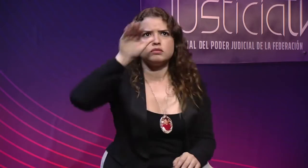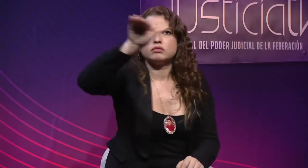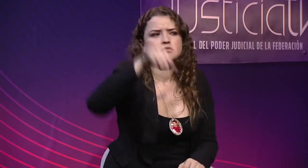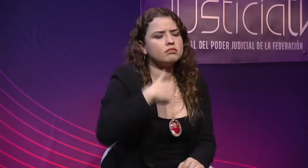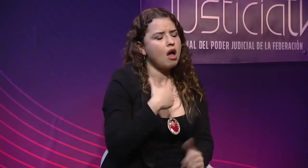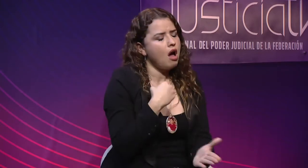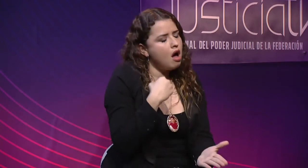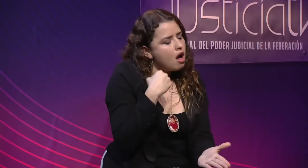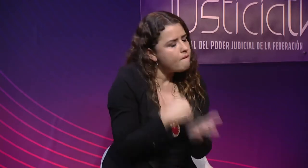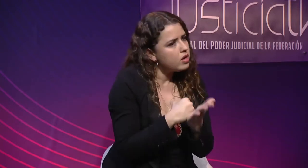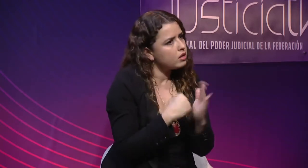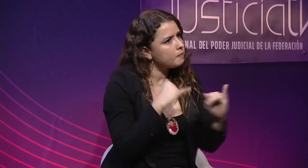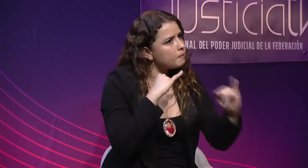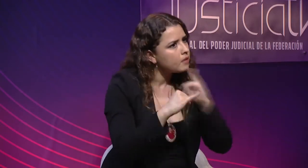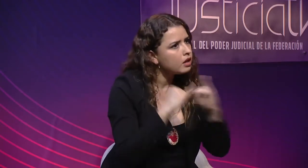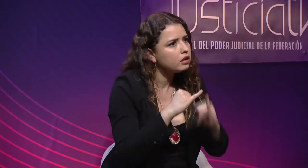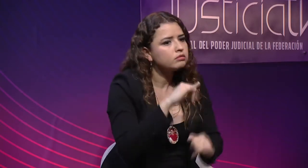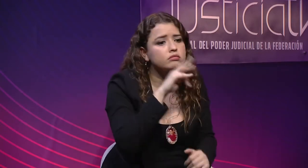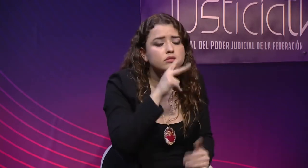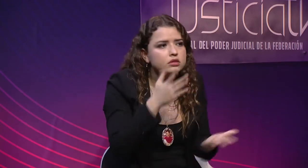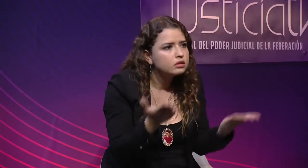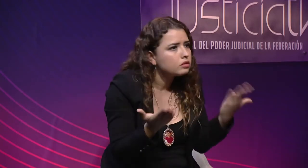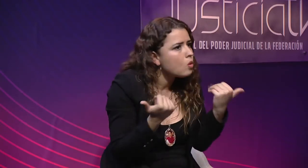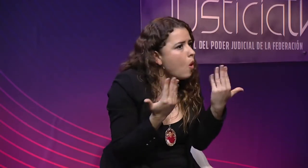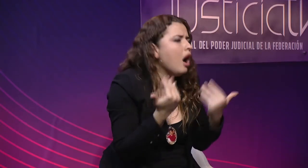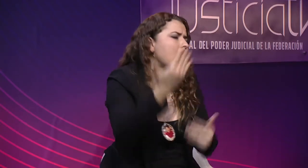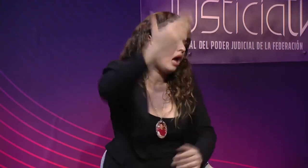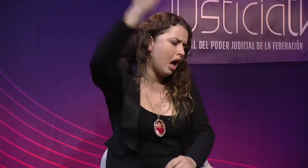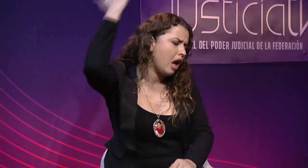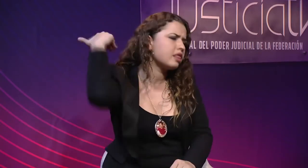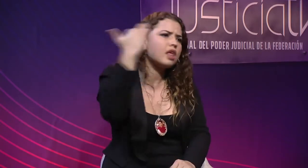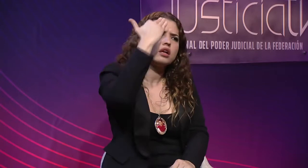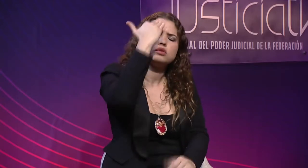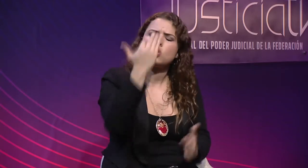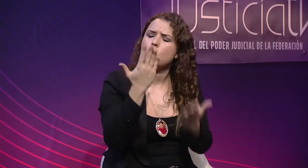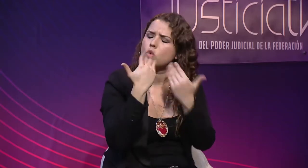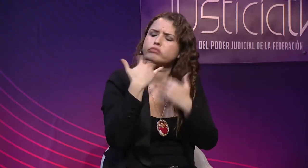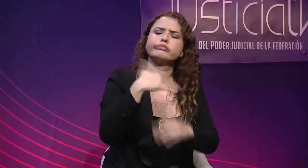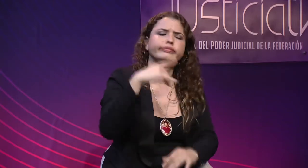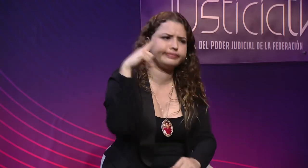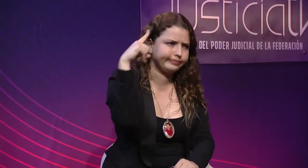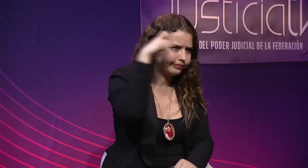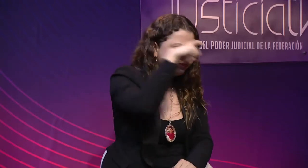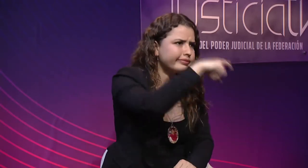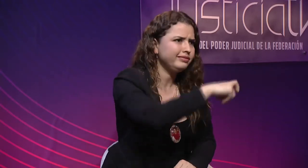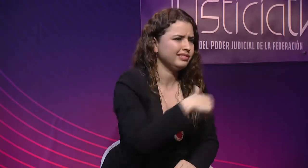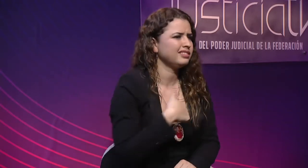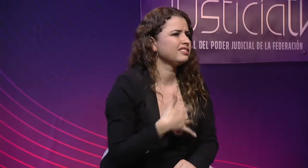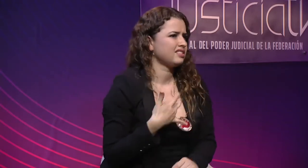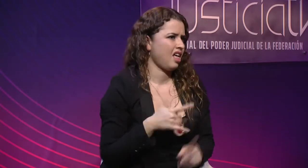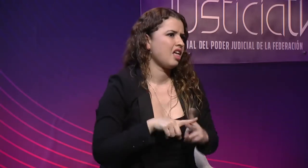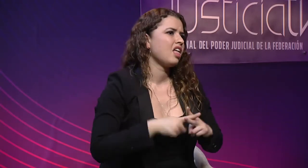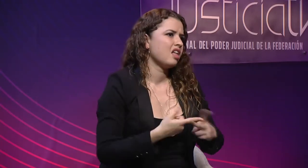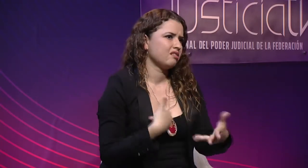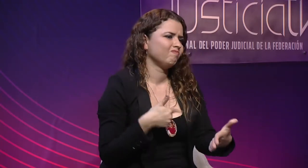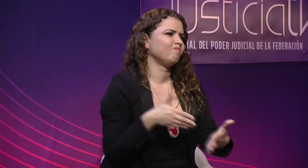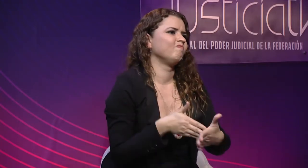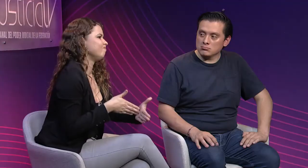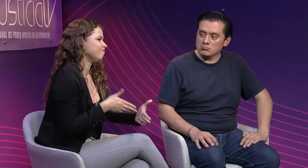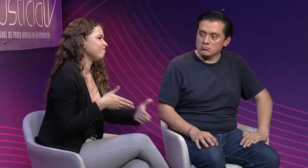incluirse. En la preparatoria, ahí sí le dije que necesitaba, yo creo, que un intérprete. Sí les pedí a mis papás,